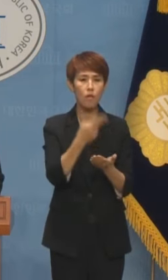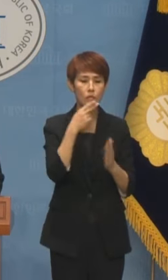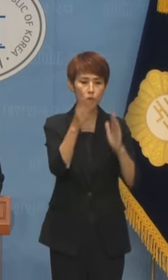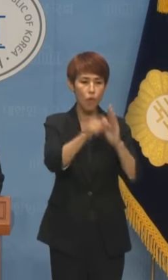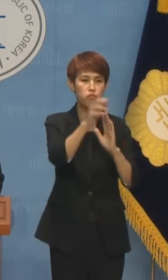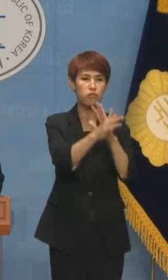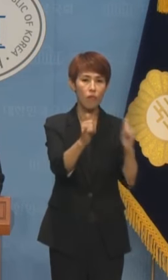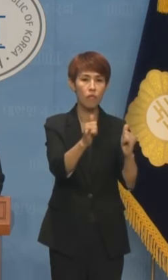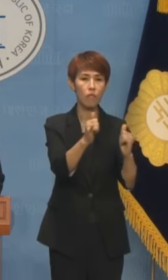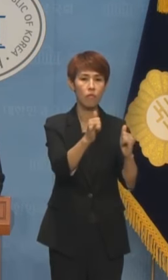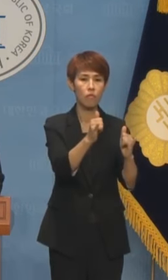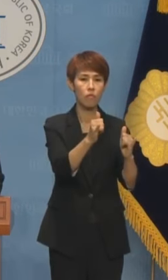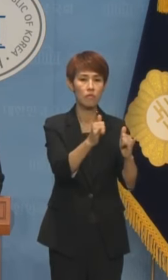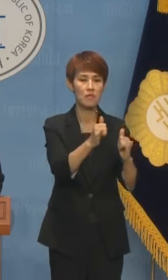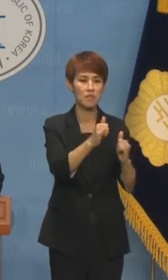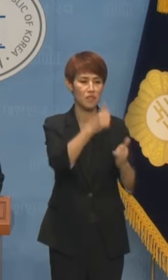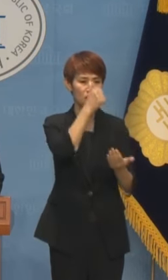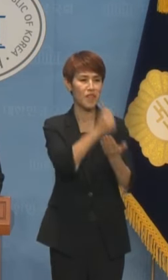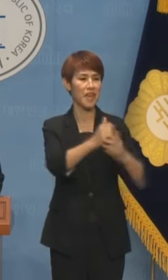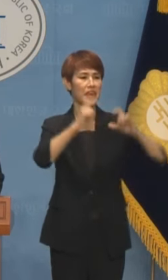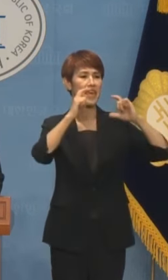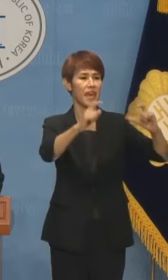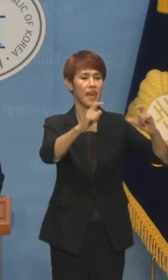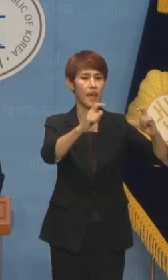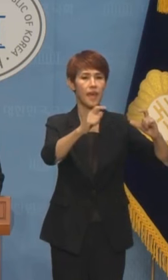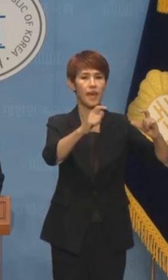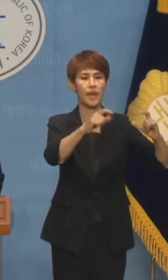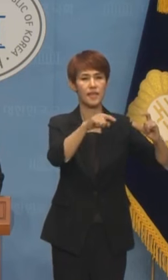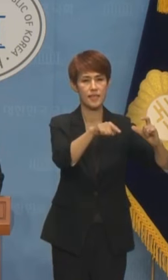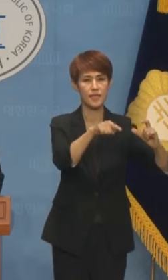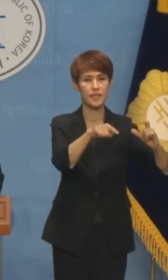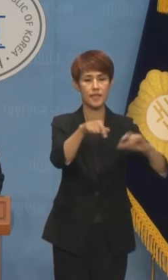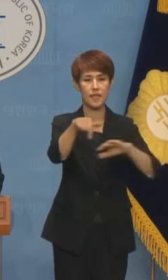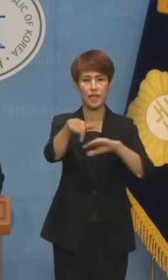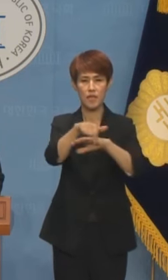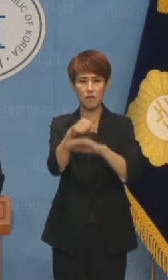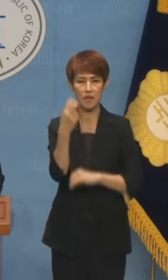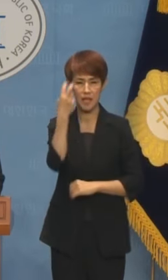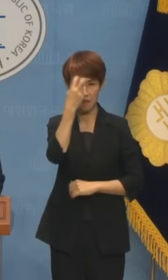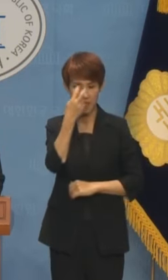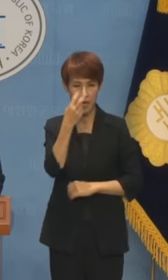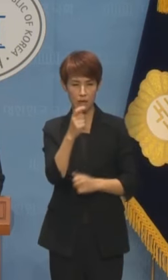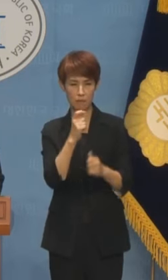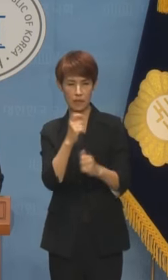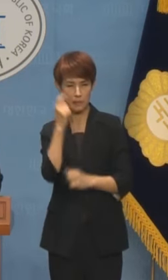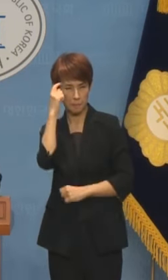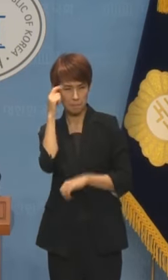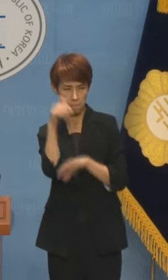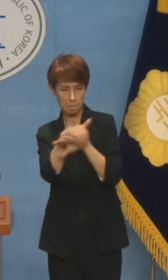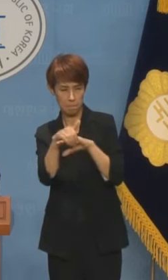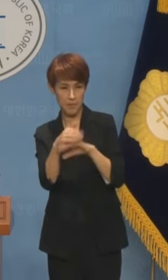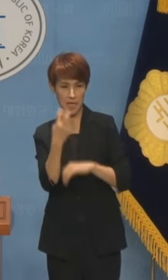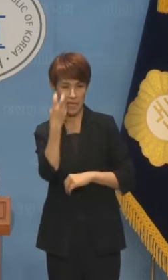희생양으로 삼아 범죄자로 몰아넣는 기획감사이자 표적감사였던